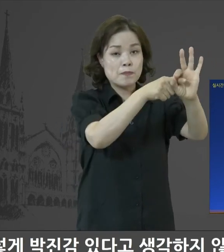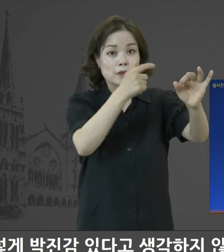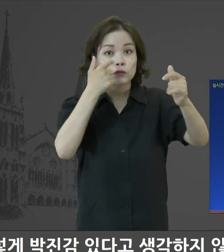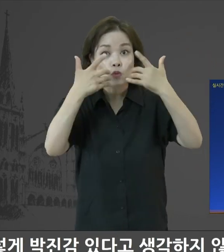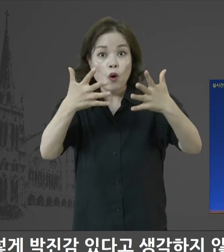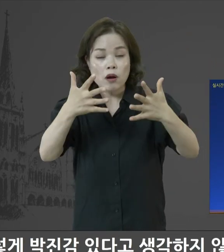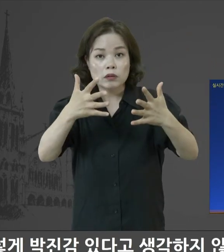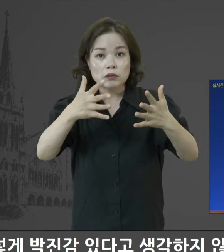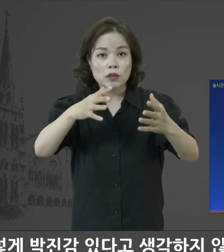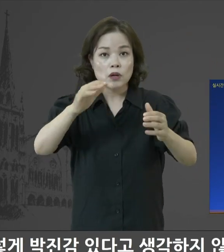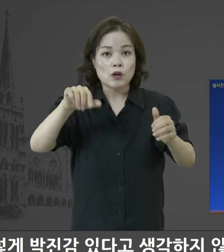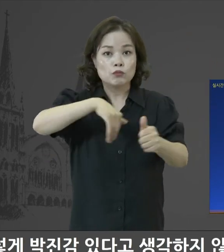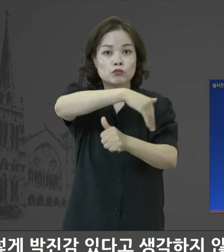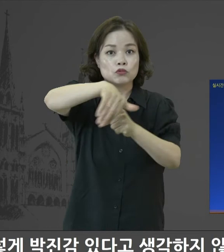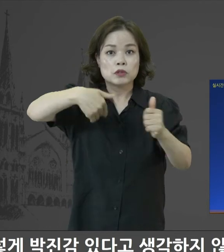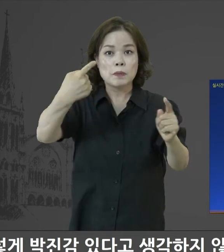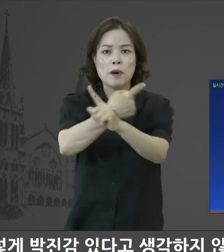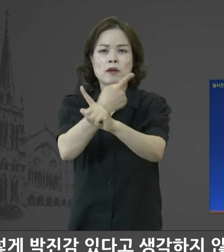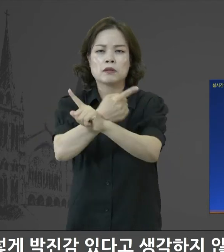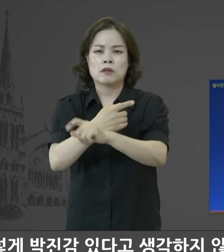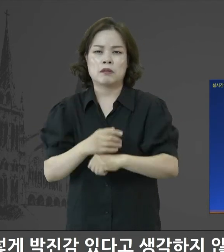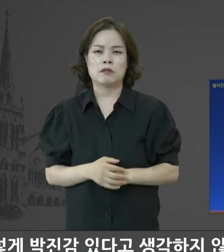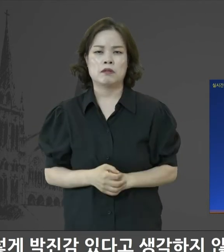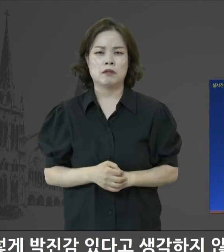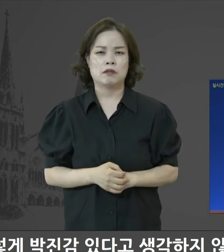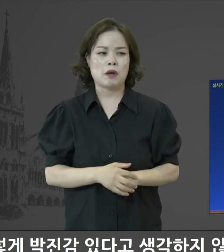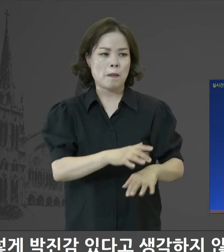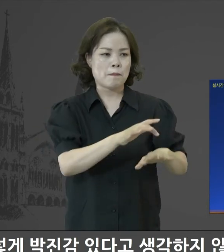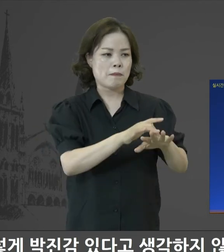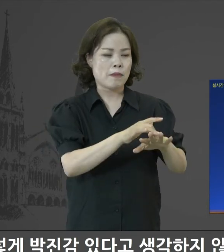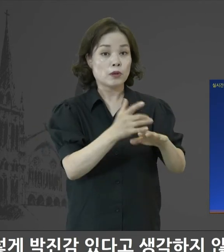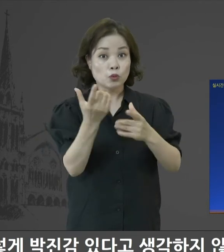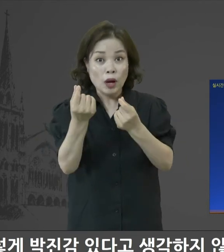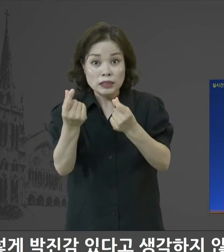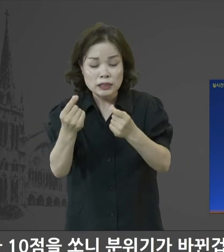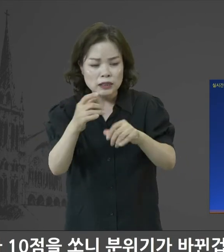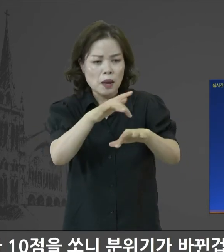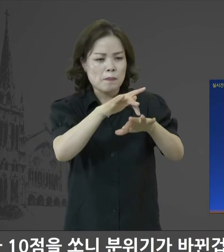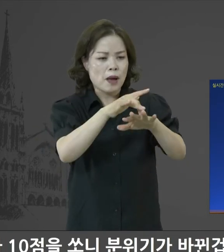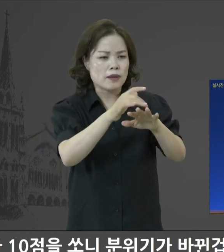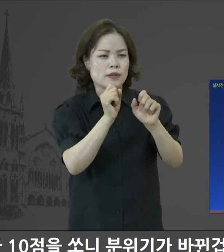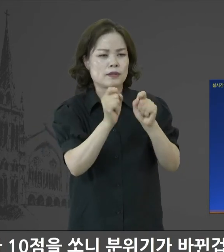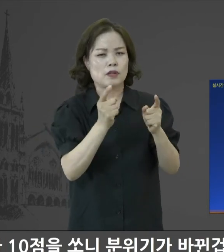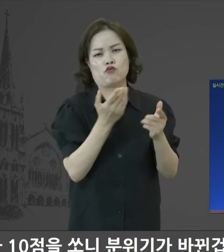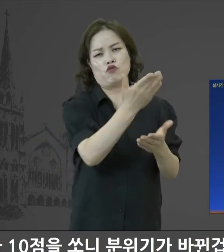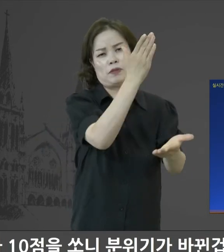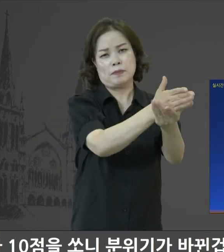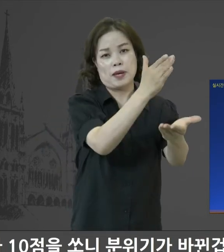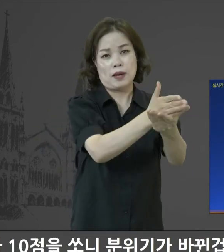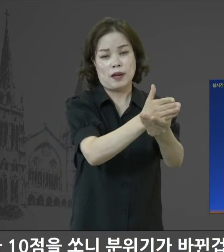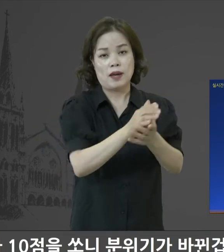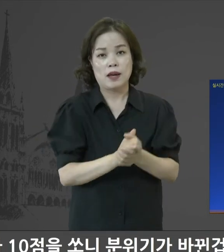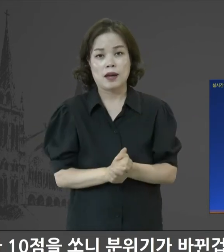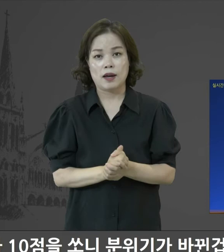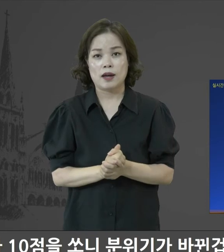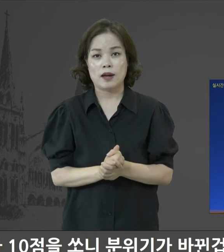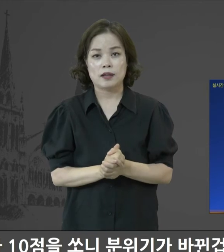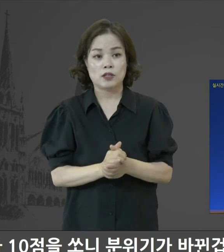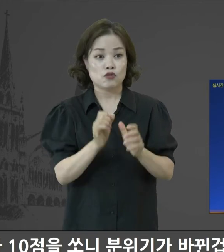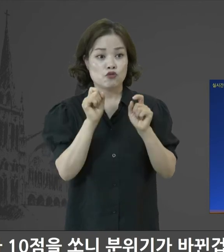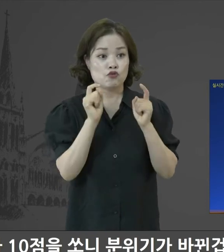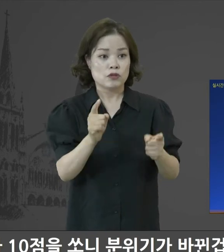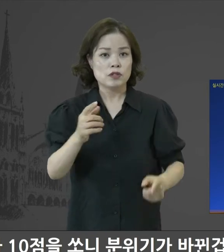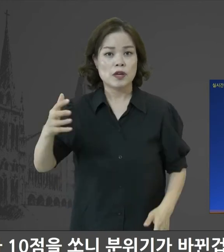바뀌어요. 마귀에게 틈을 주지 마시기 바랍니다. 이 프로들은요, 기회만